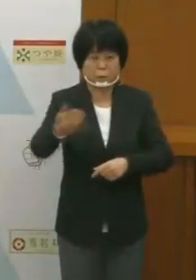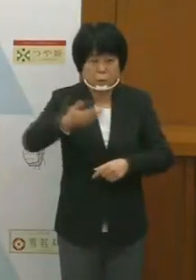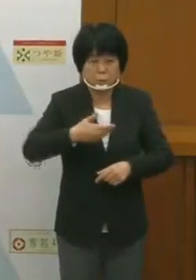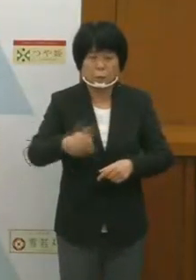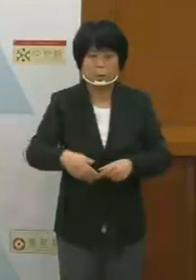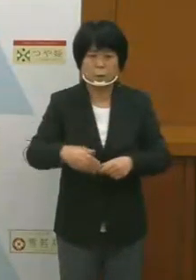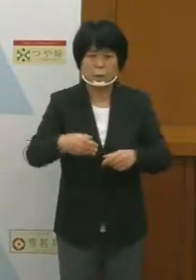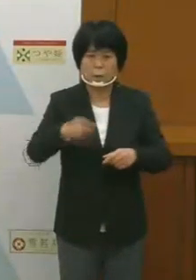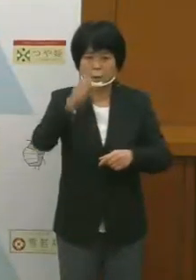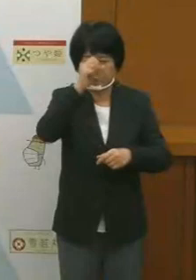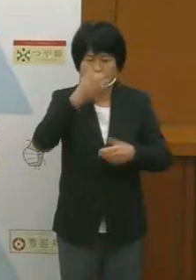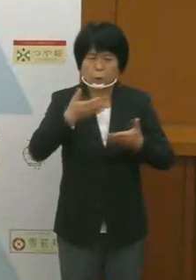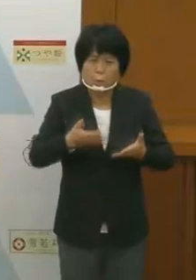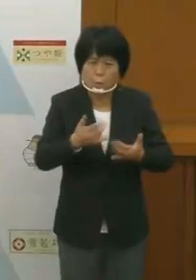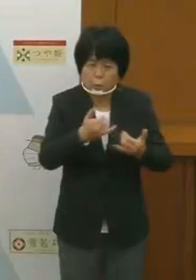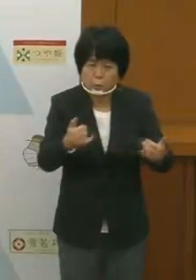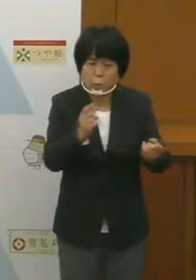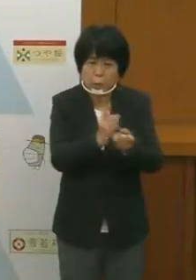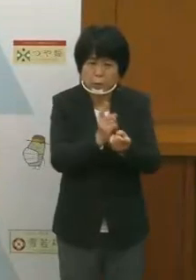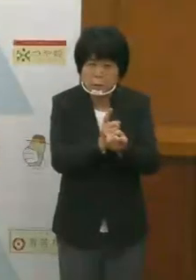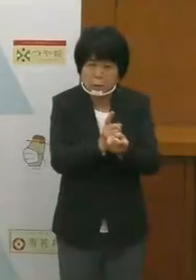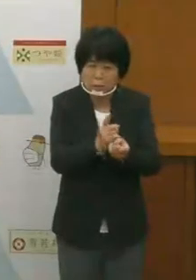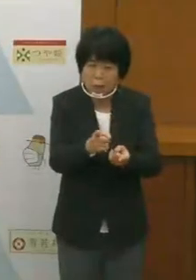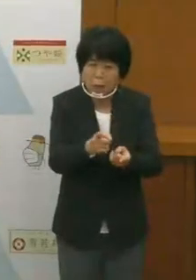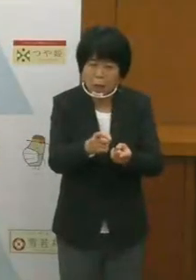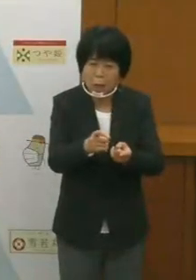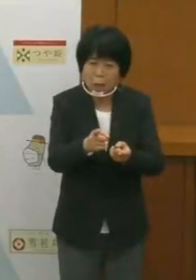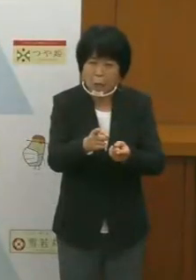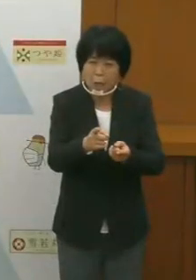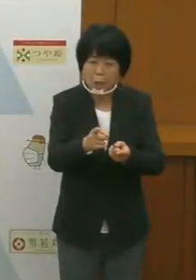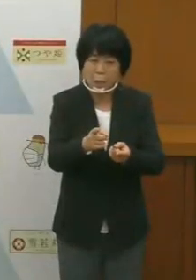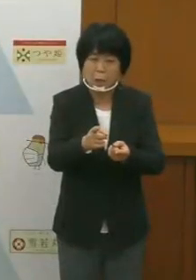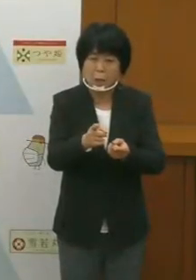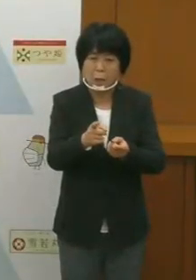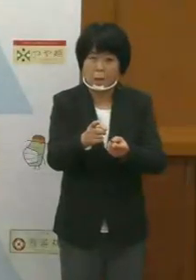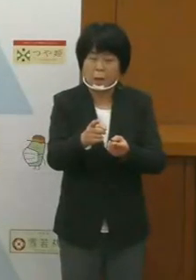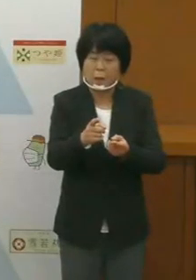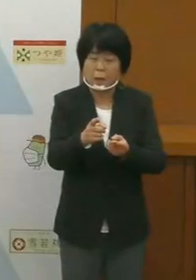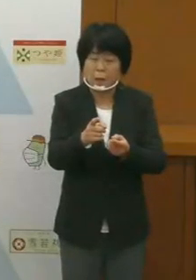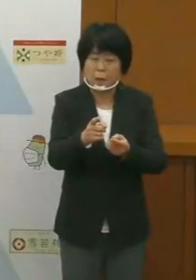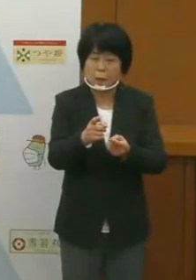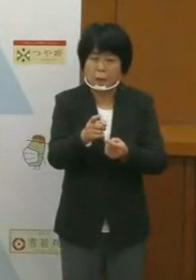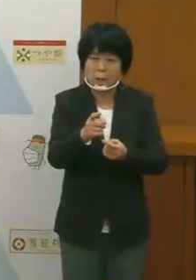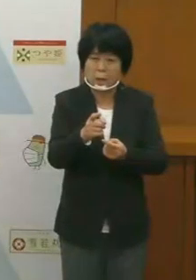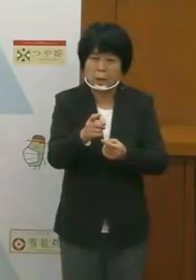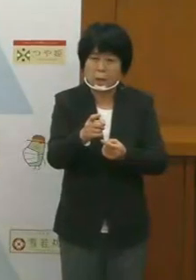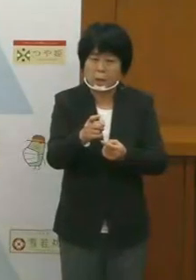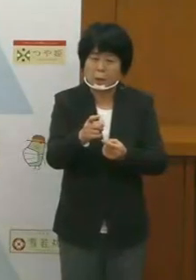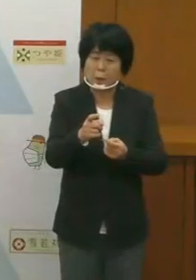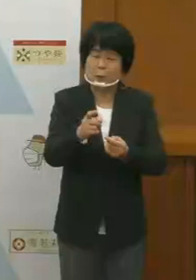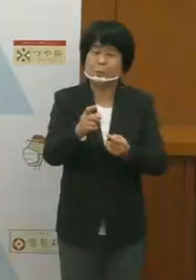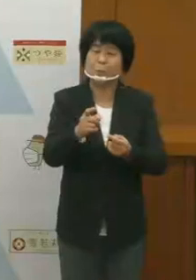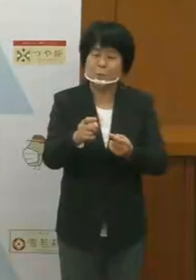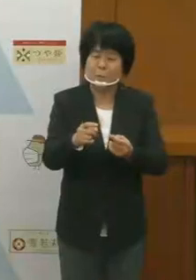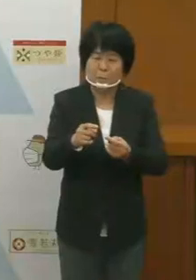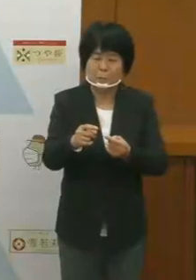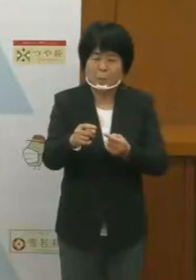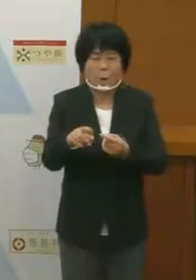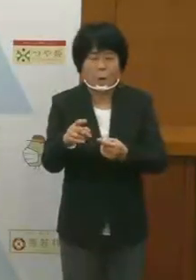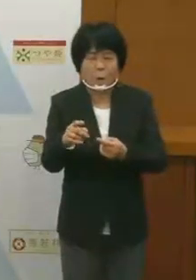これは言っていいのか悪いのかちょっと判断に困るんですが、 はい、 症例のいくつの方で、ど